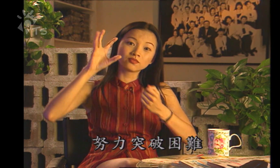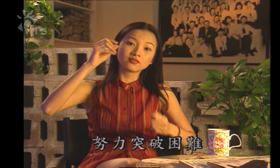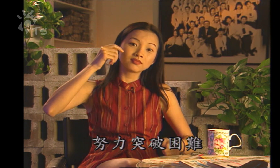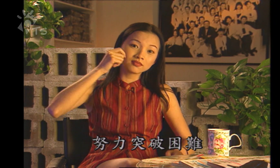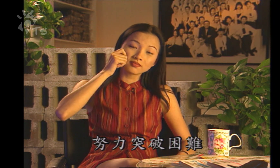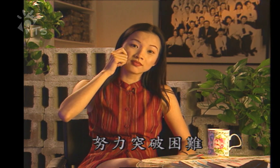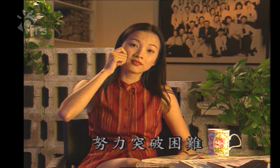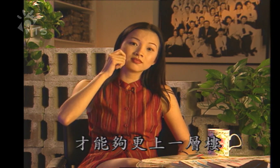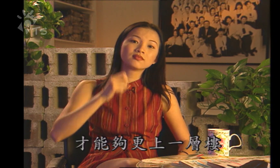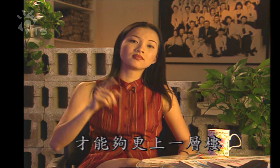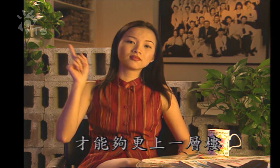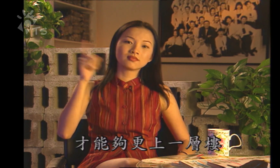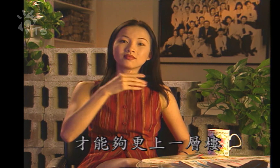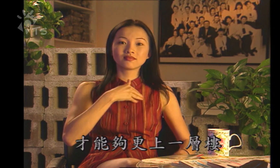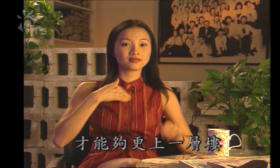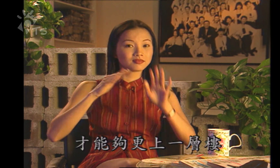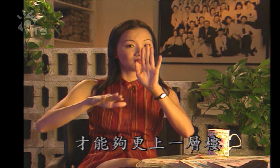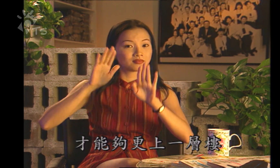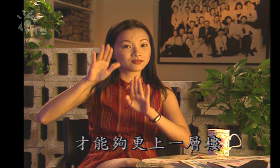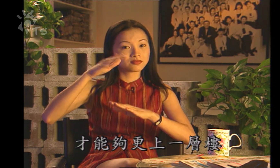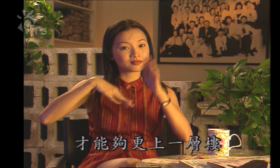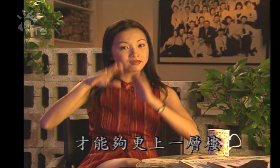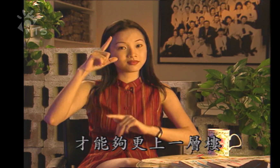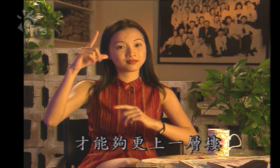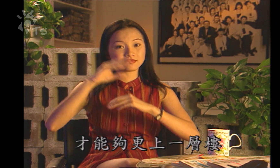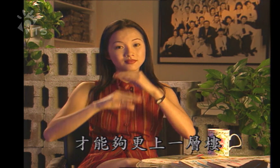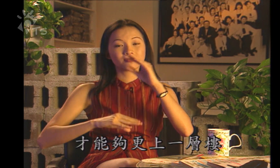难，才能够更上一层楼。